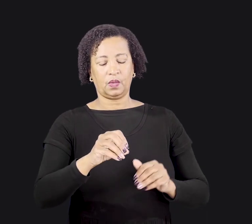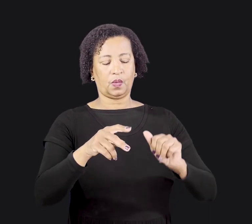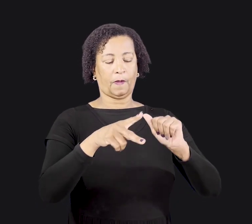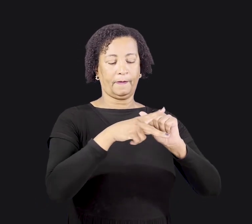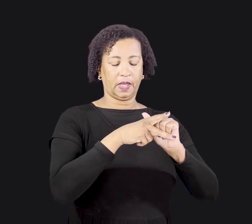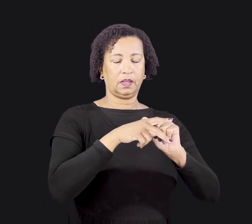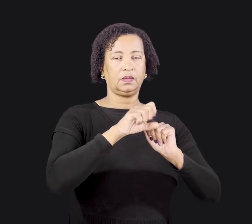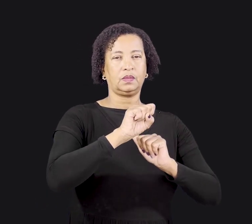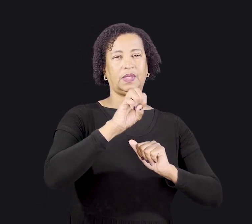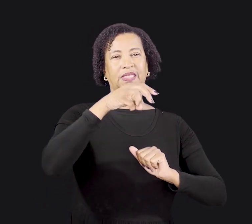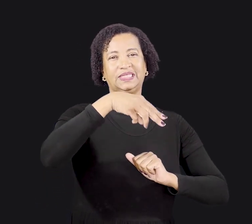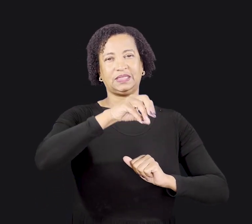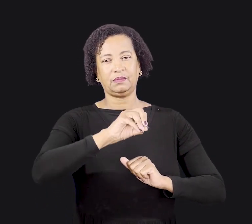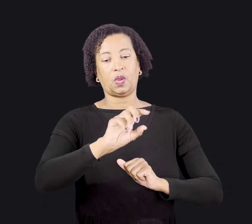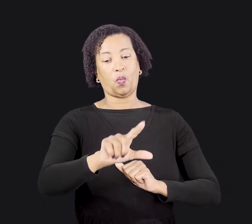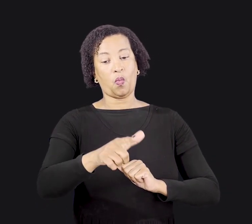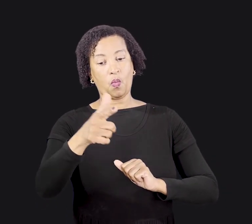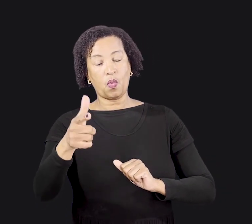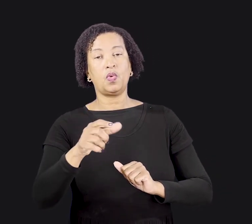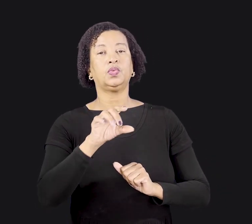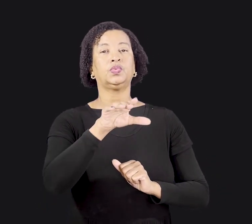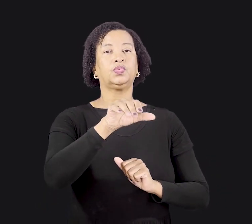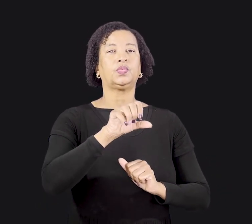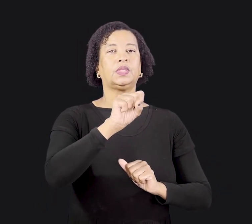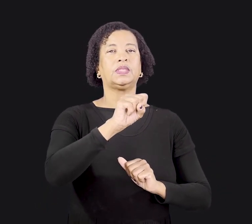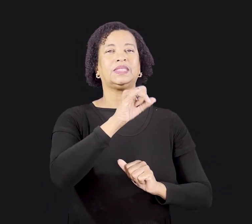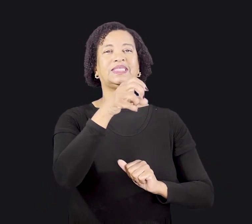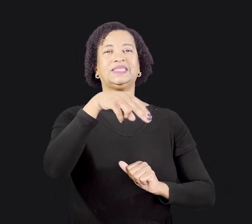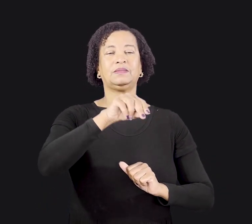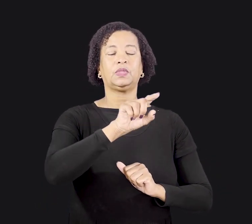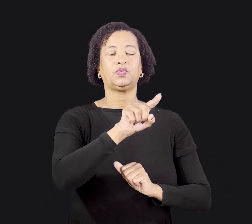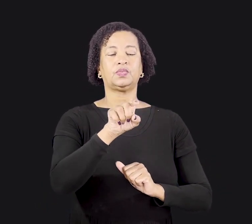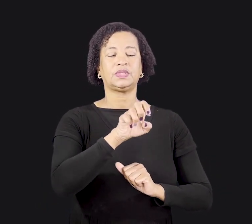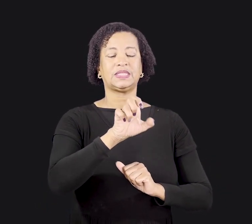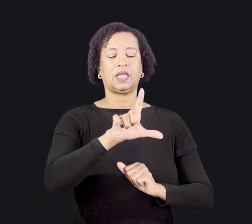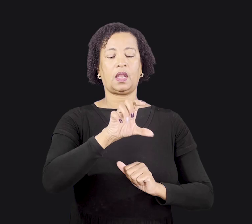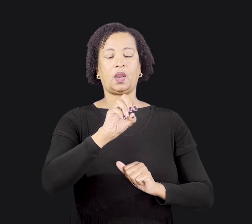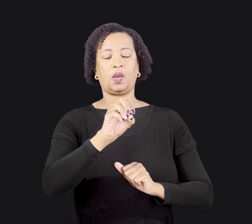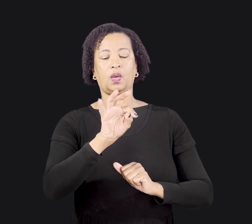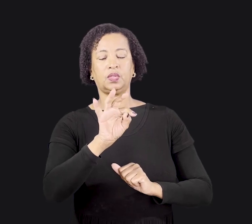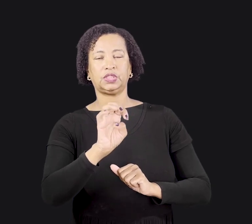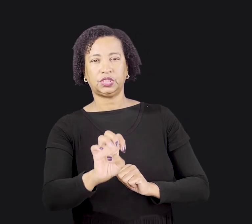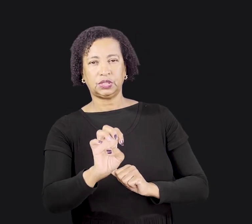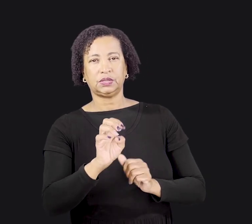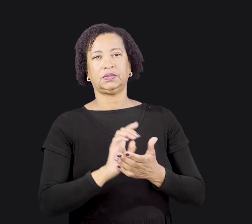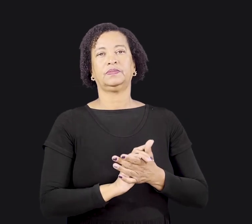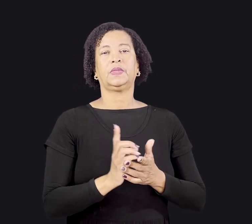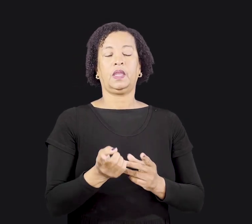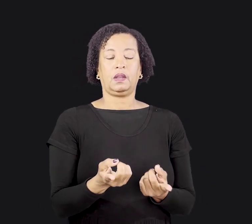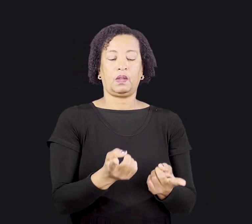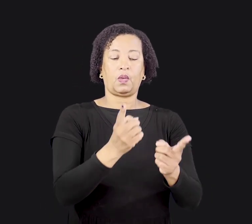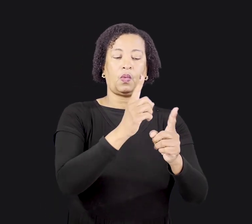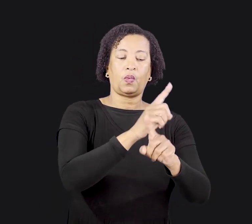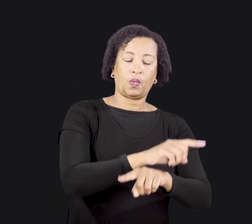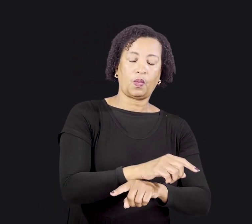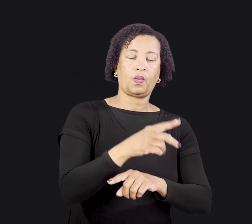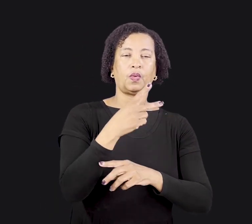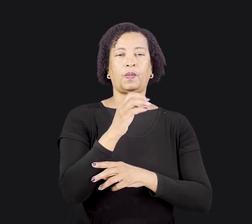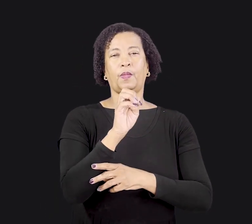Simão. Esse outro Simão era chamado de Simão o Zelote. Isso significa que ele era o oposto de um publicano como Mateus.